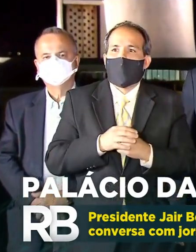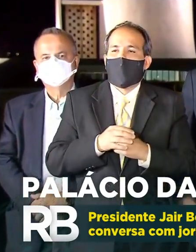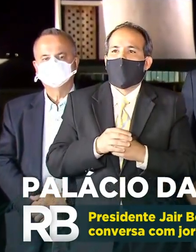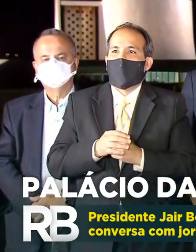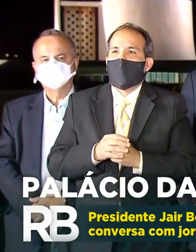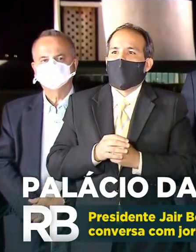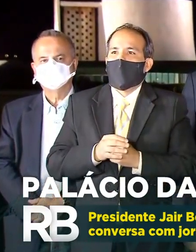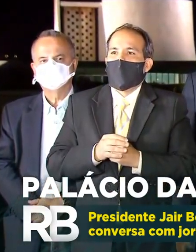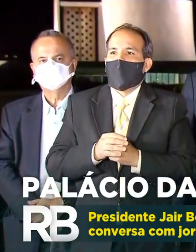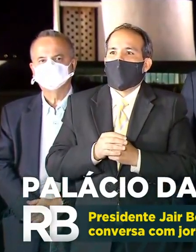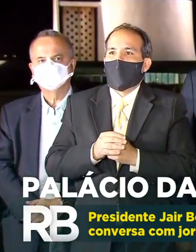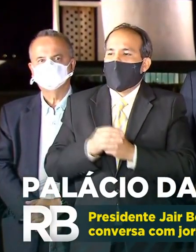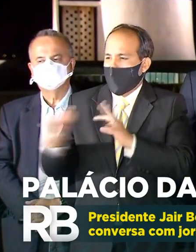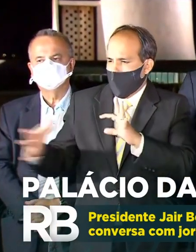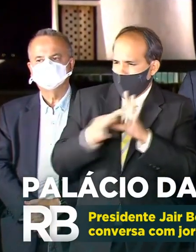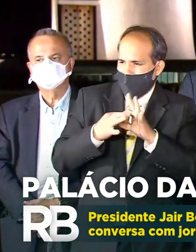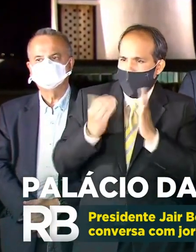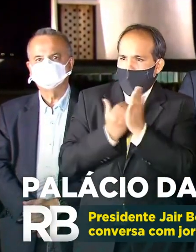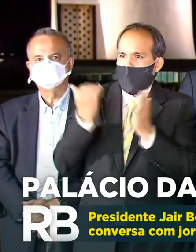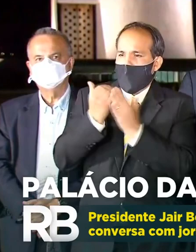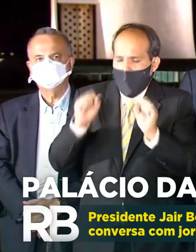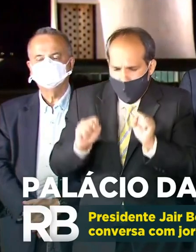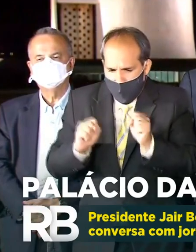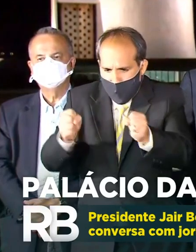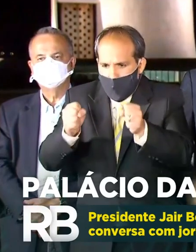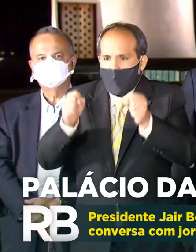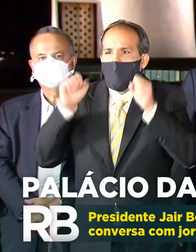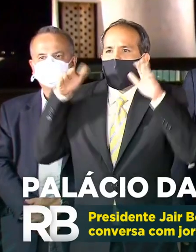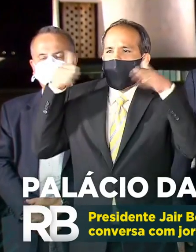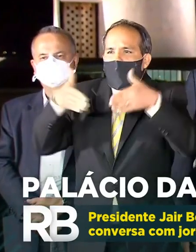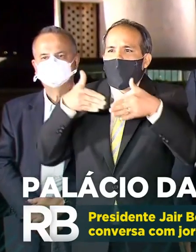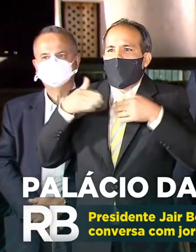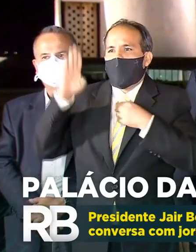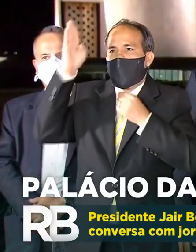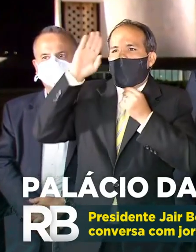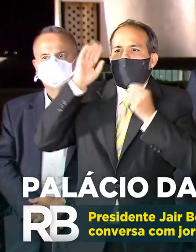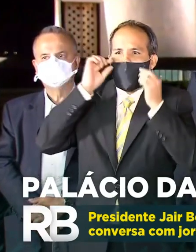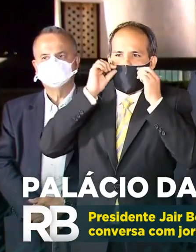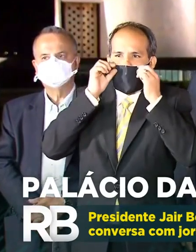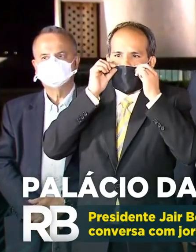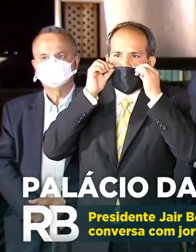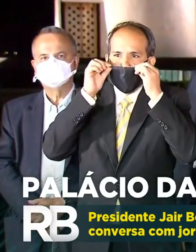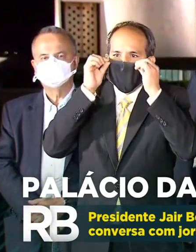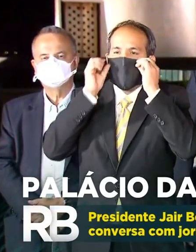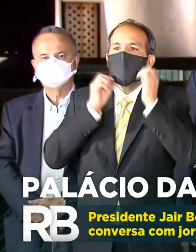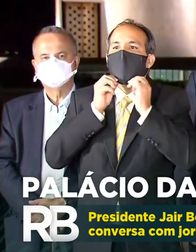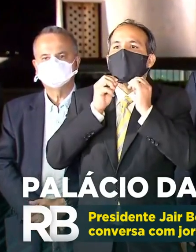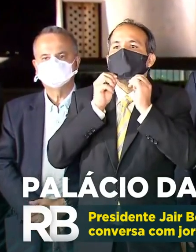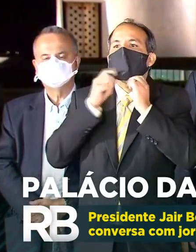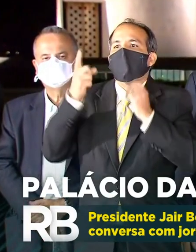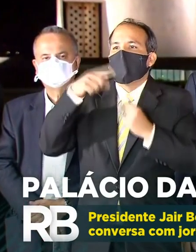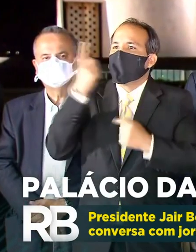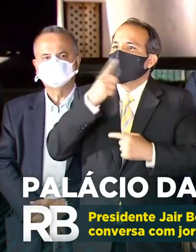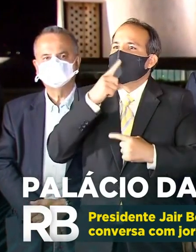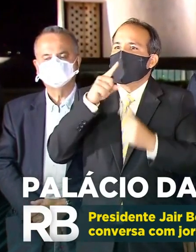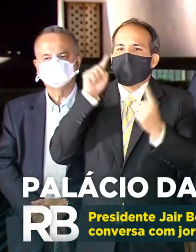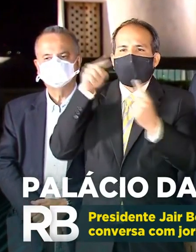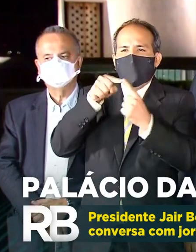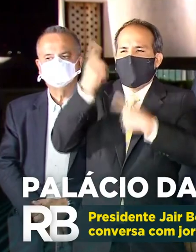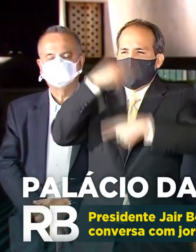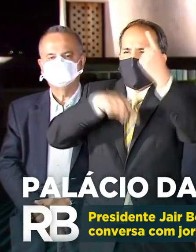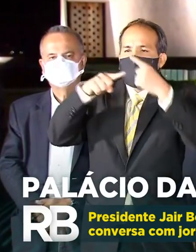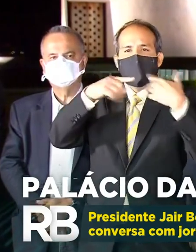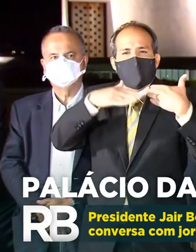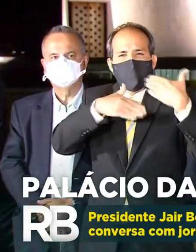direcionar mais as nossas forças para o bem comum daquilo que todos nós defendemos. Nós queremos o progresso, o